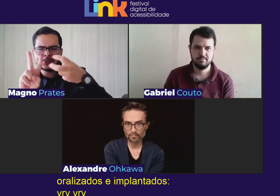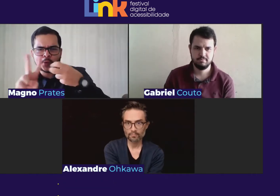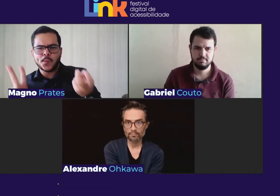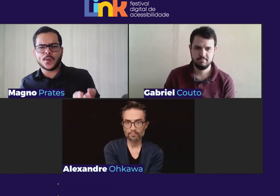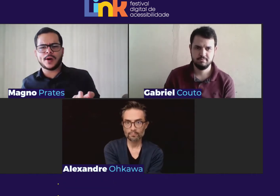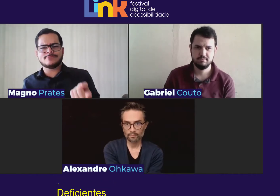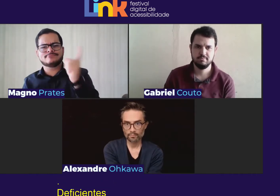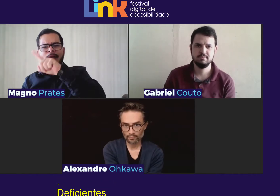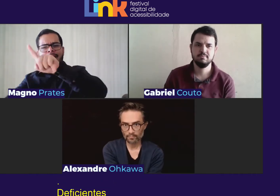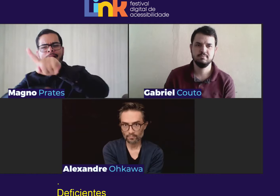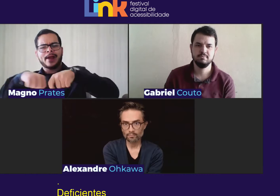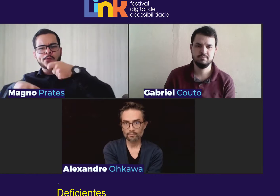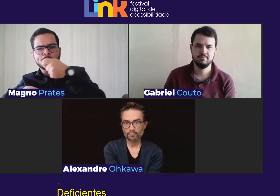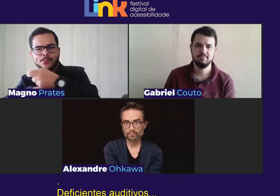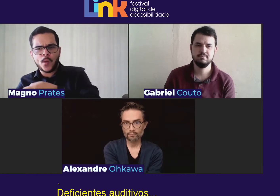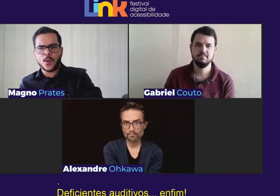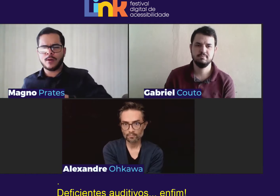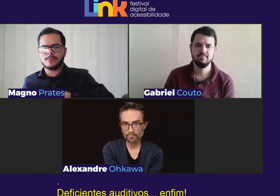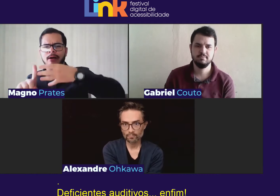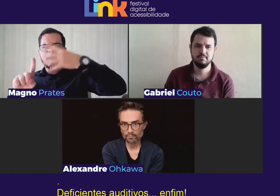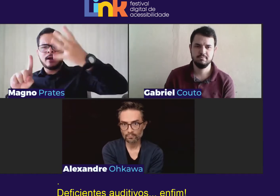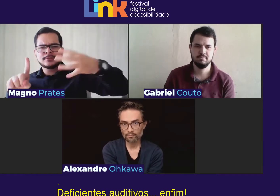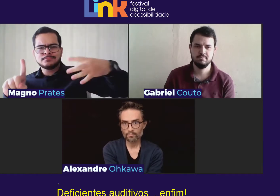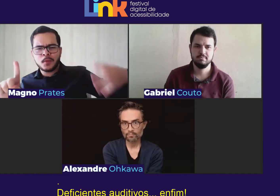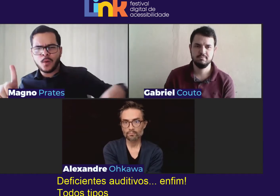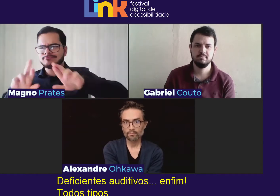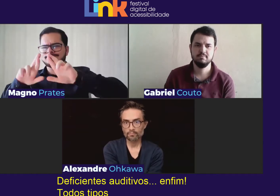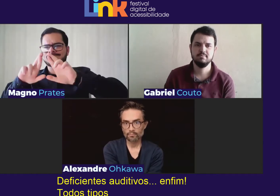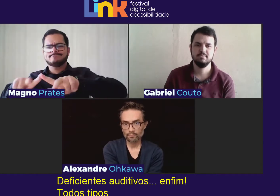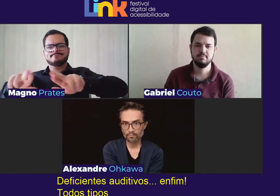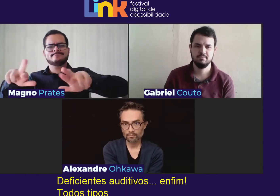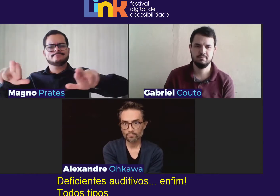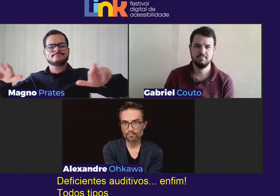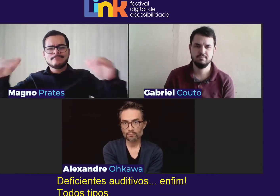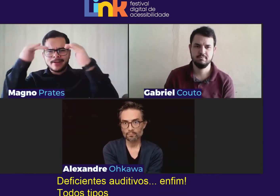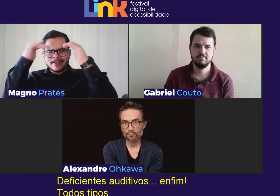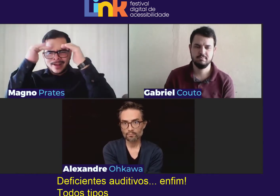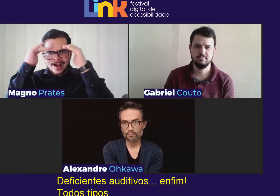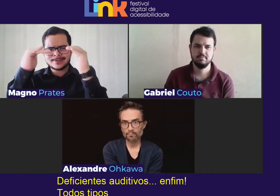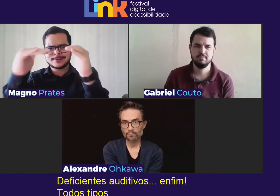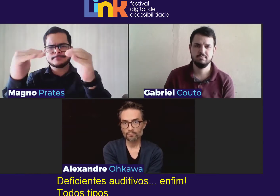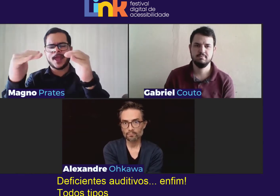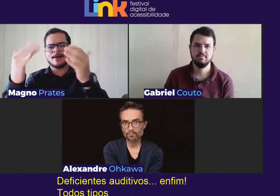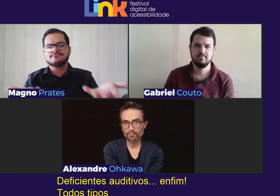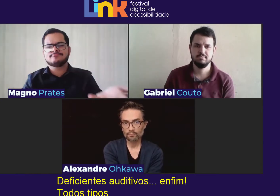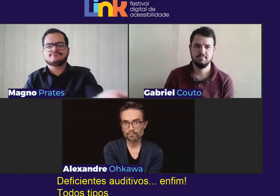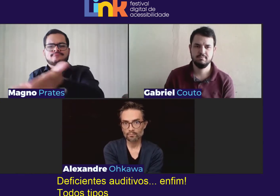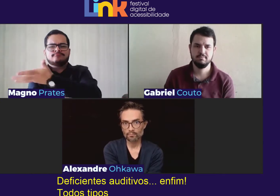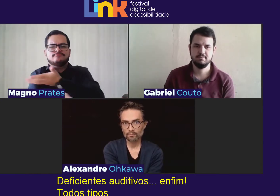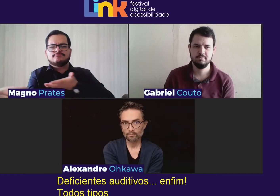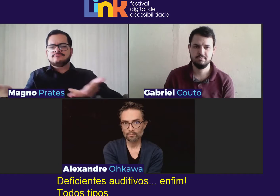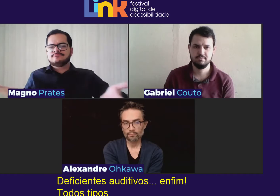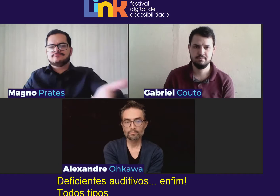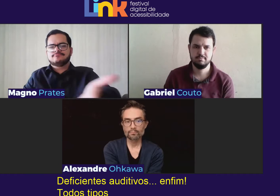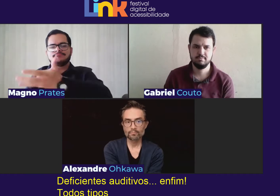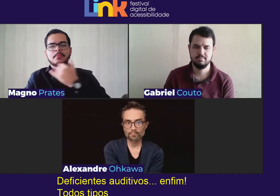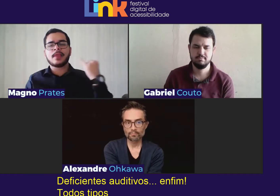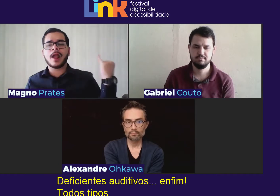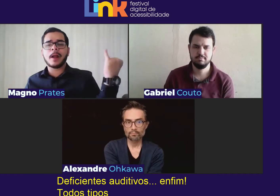enfim, todos os tipos de surdos que a gente respeita a pluralidade